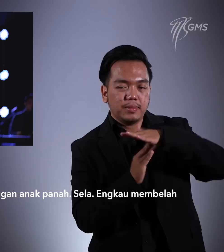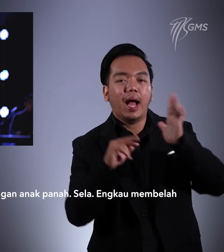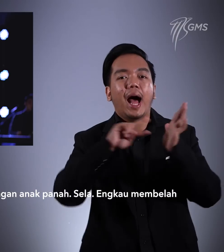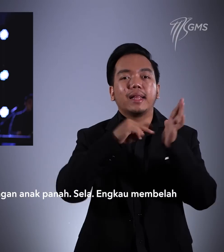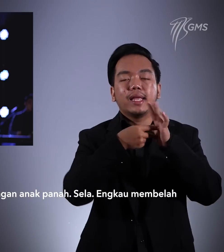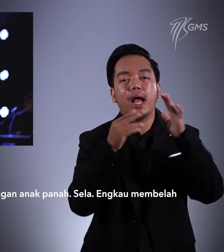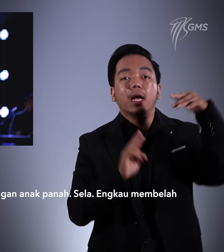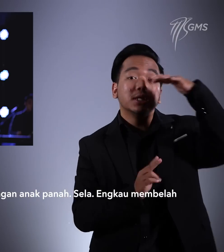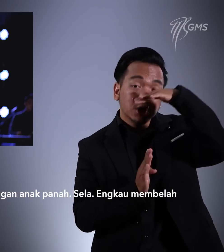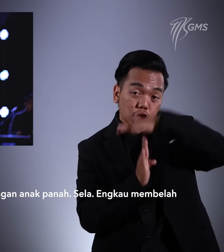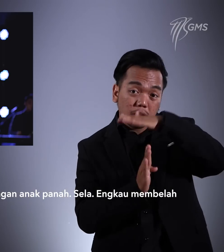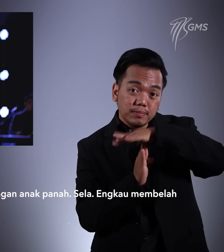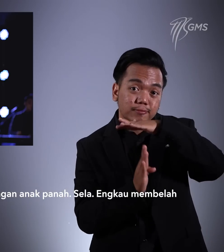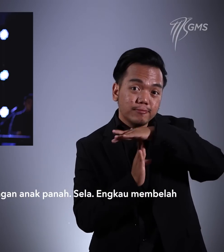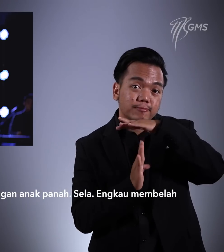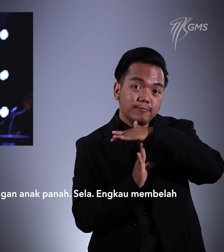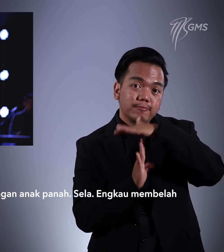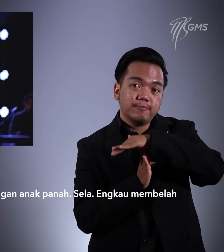pause.